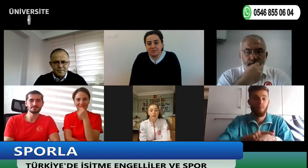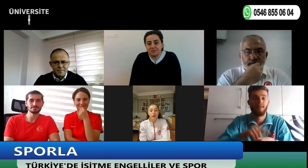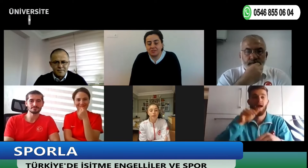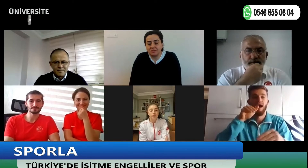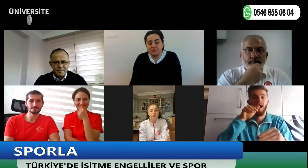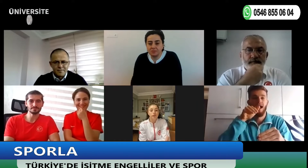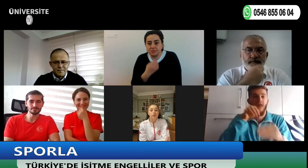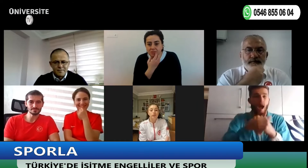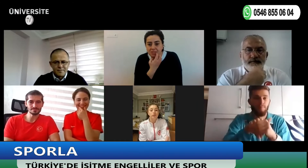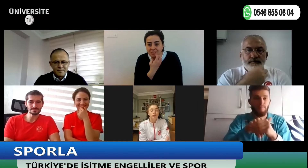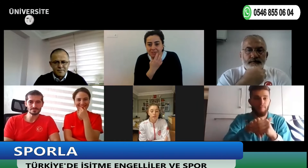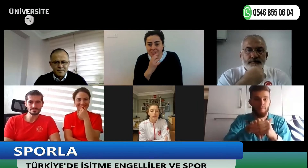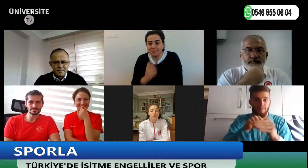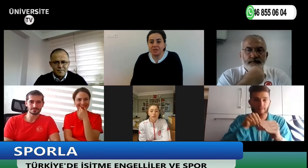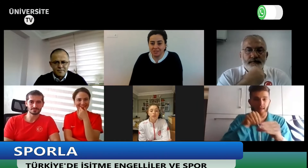U21